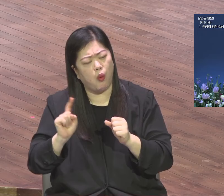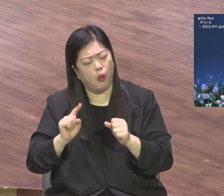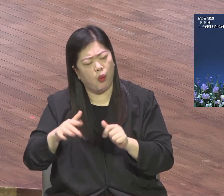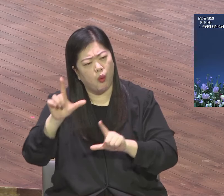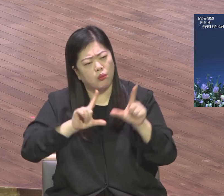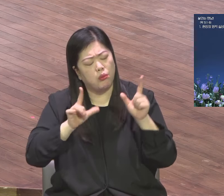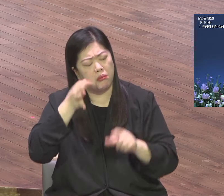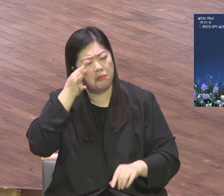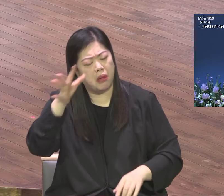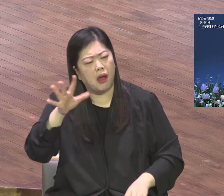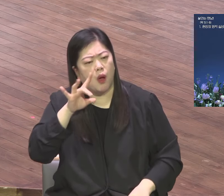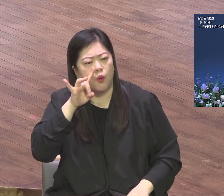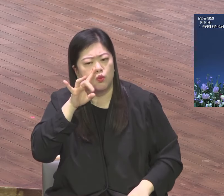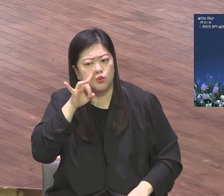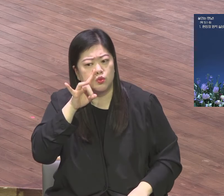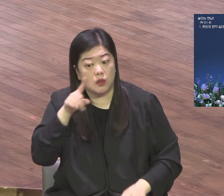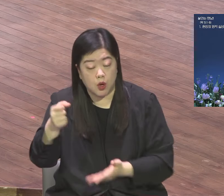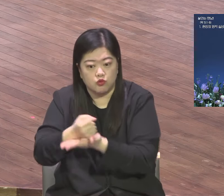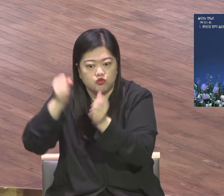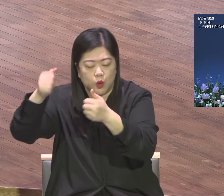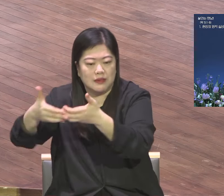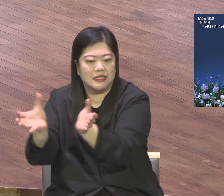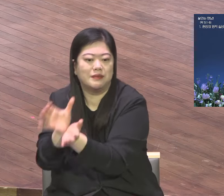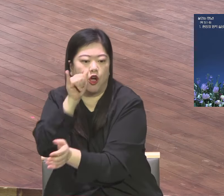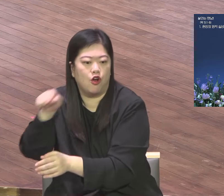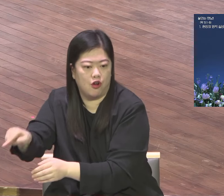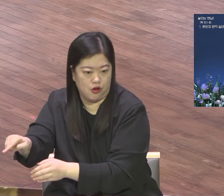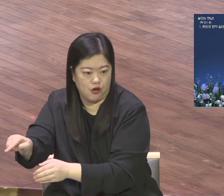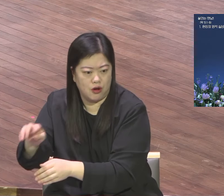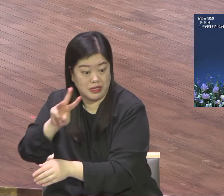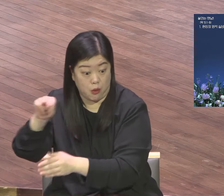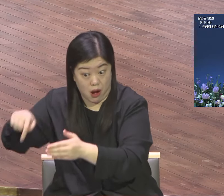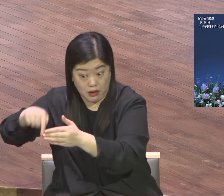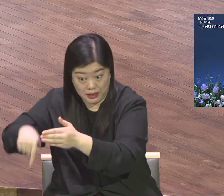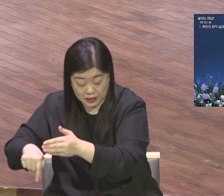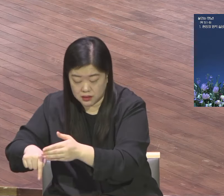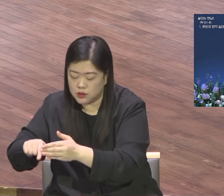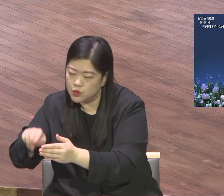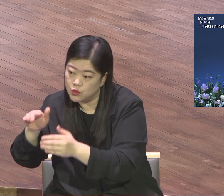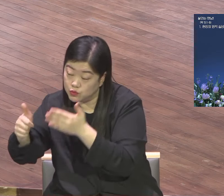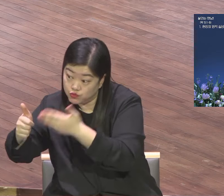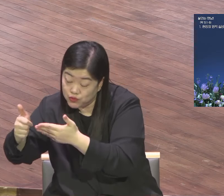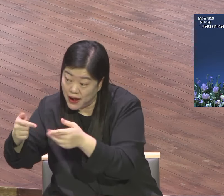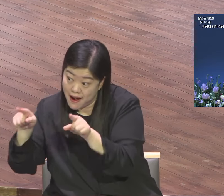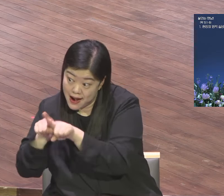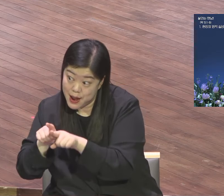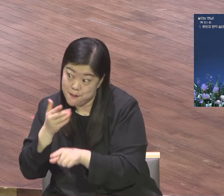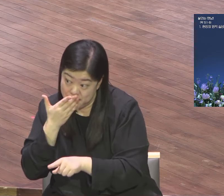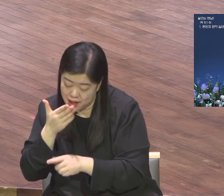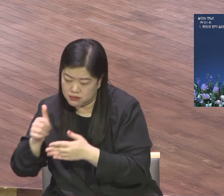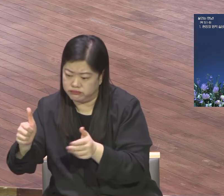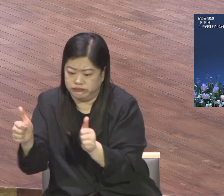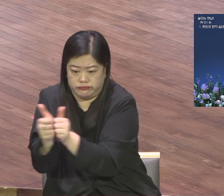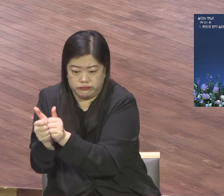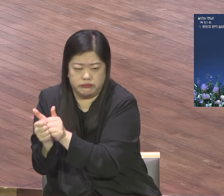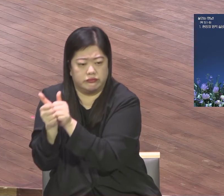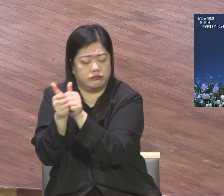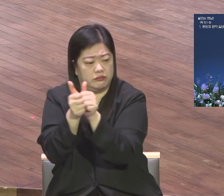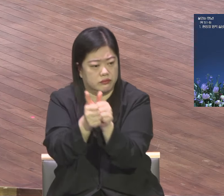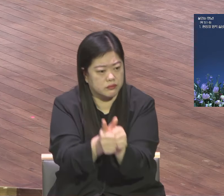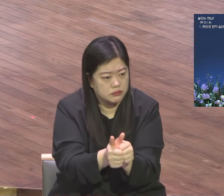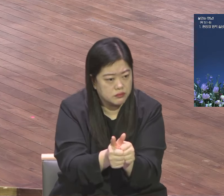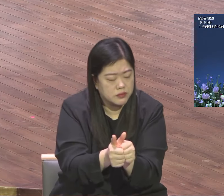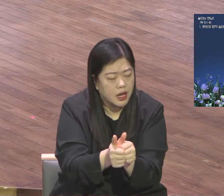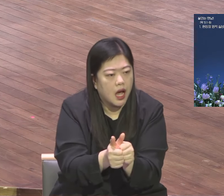그 무속인들 찾아다니니까 같이 가보면 아 영적으로 이런 실상이 있구나 알게 될 거예요. 중요한 것은